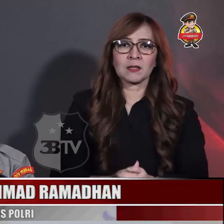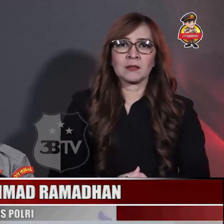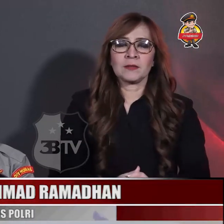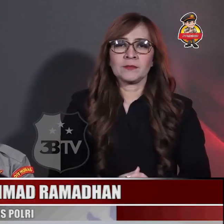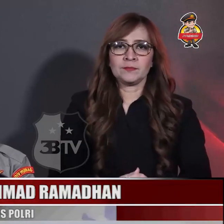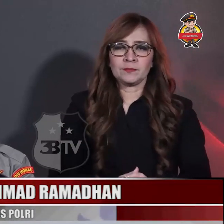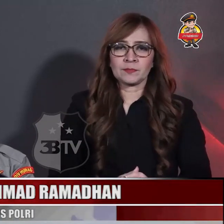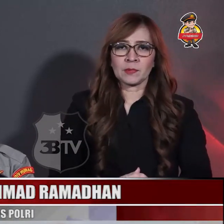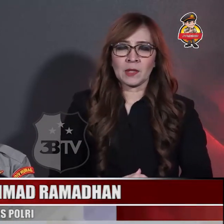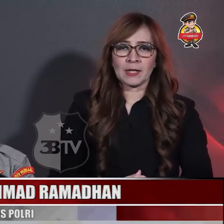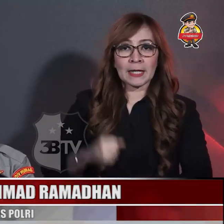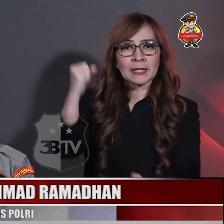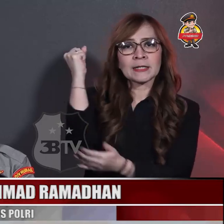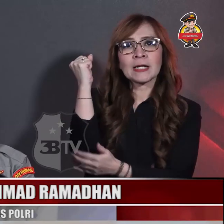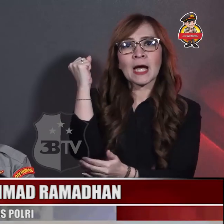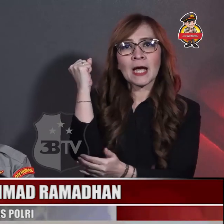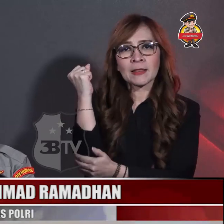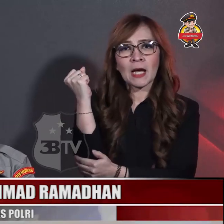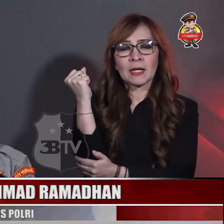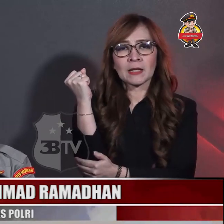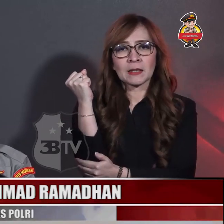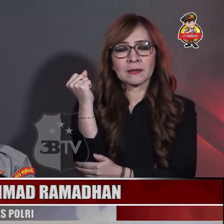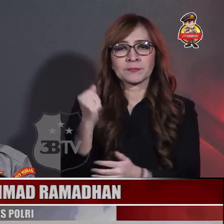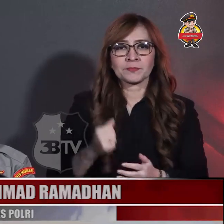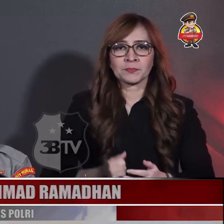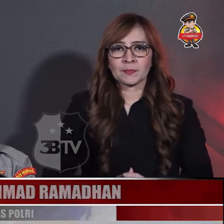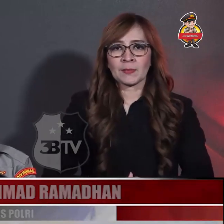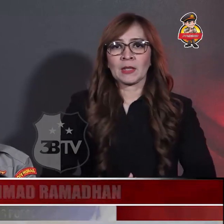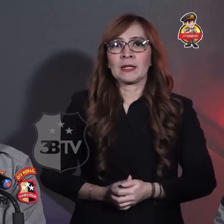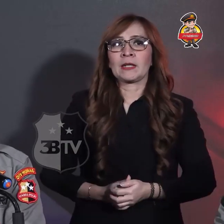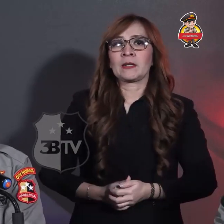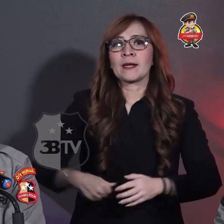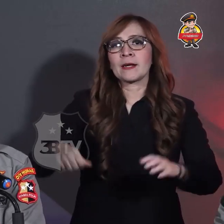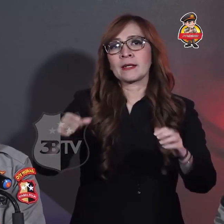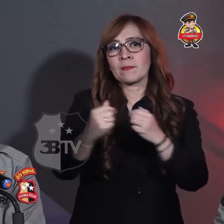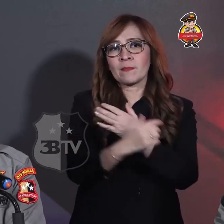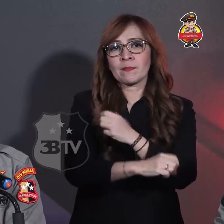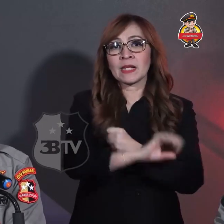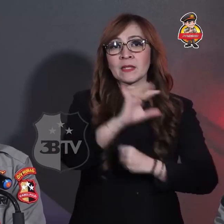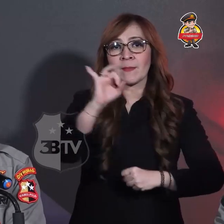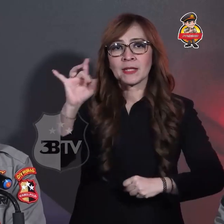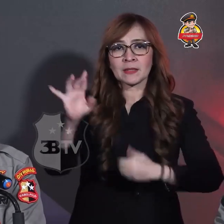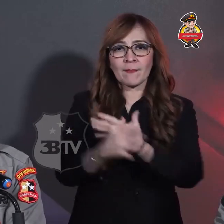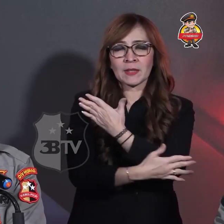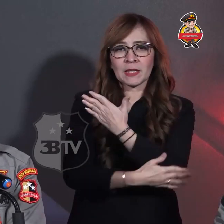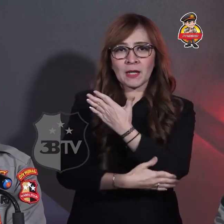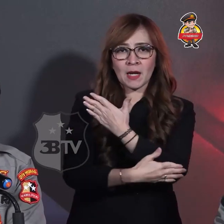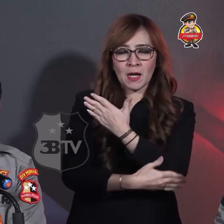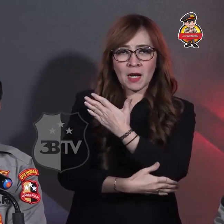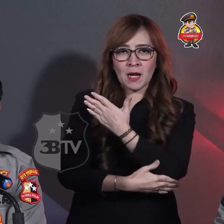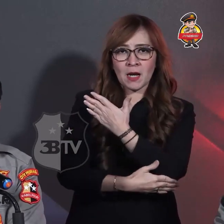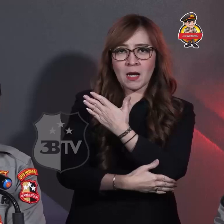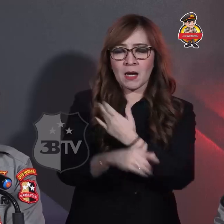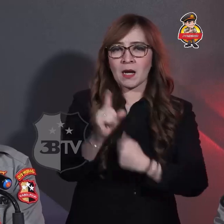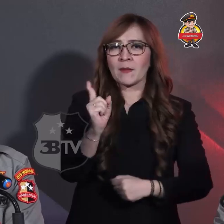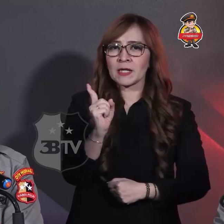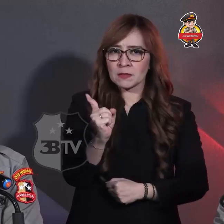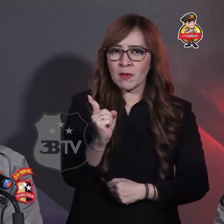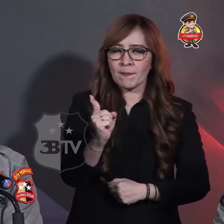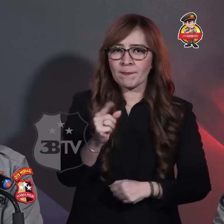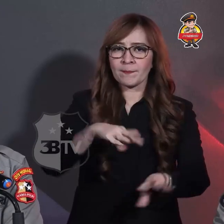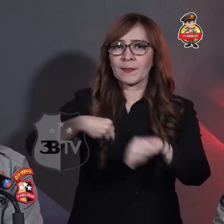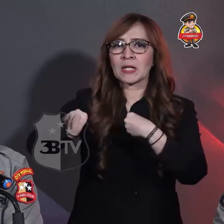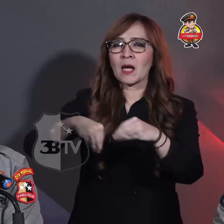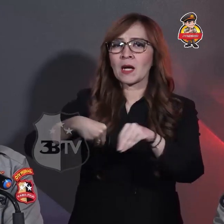transnational crime atau kejahatan lintas negara. Karena